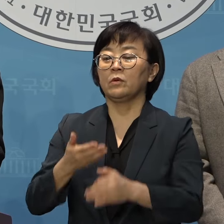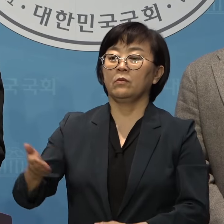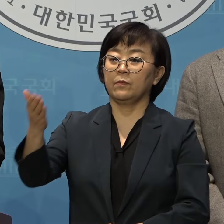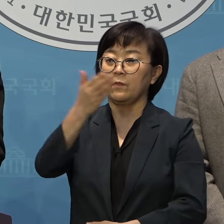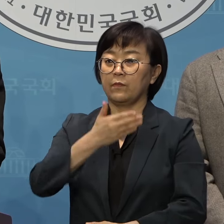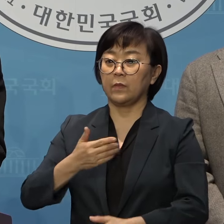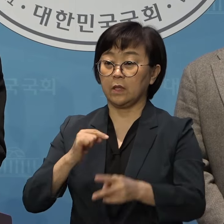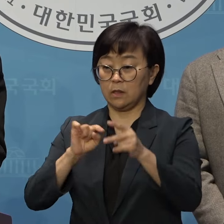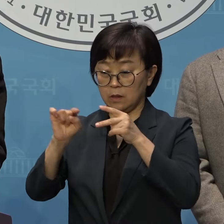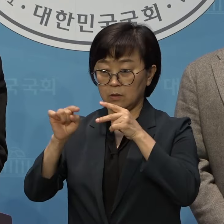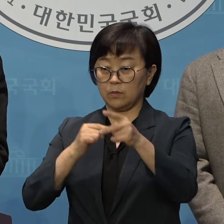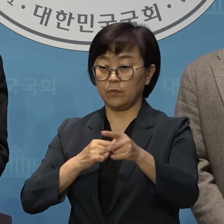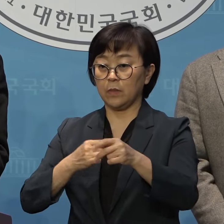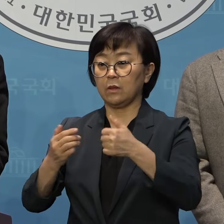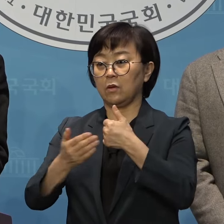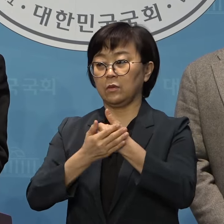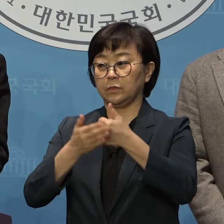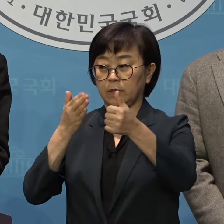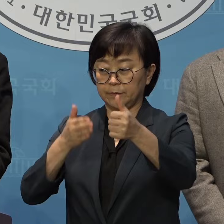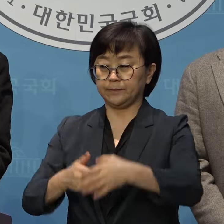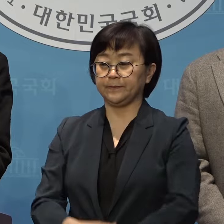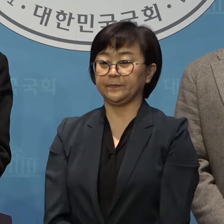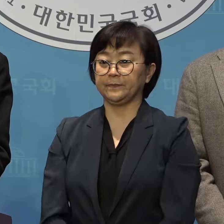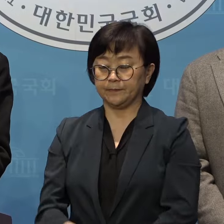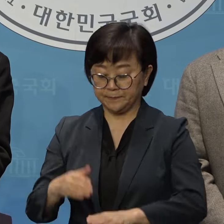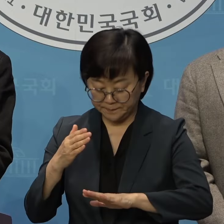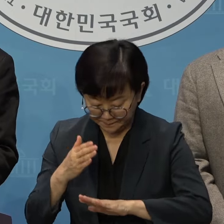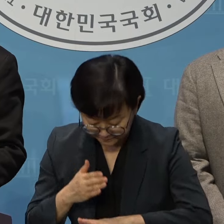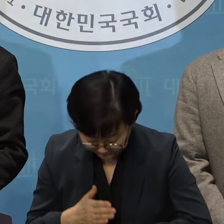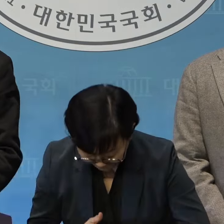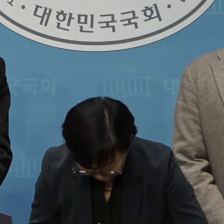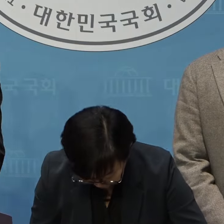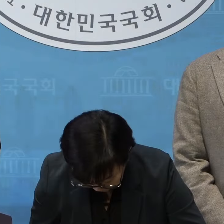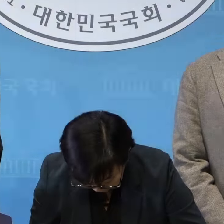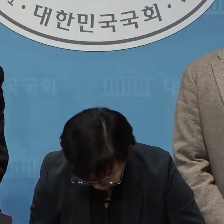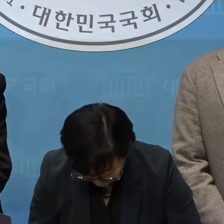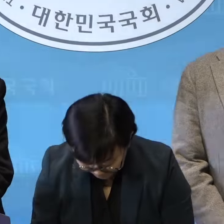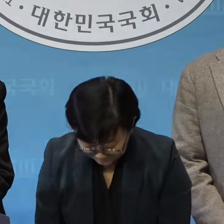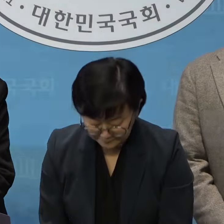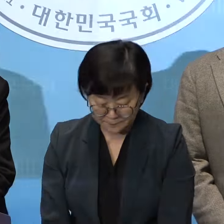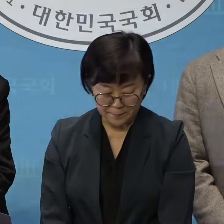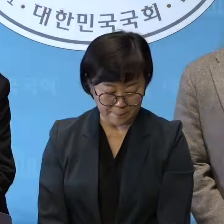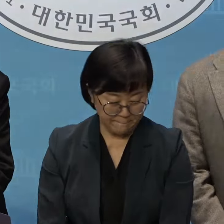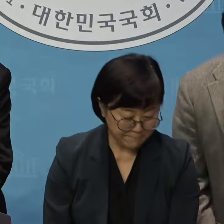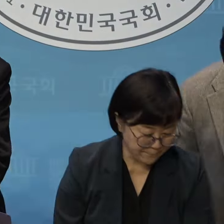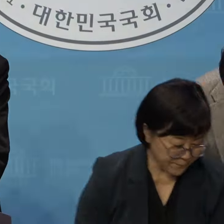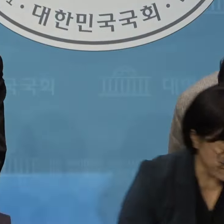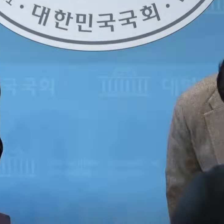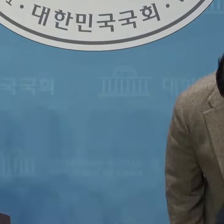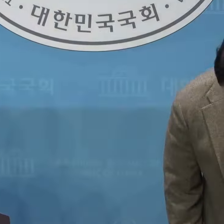여러분의 이해와 성원을 부탁드립니다. 감사합니다.